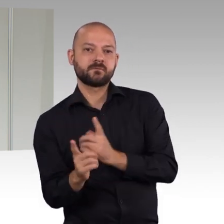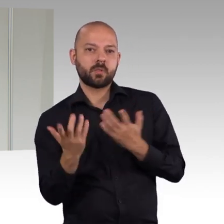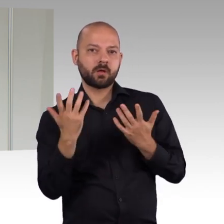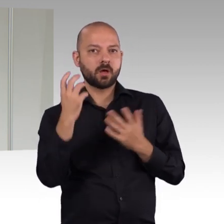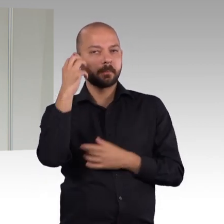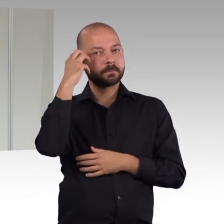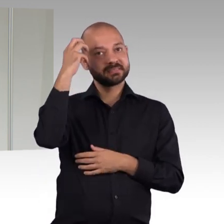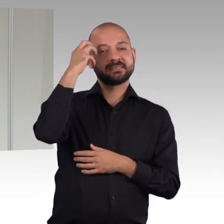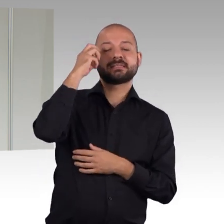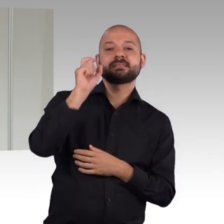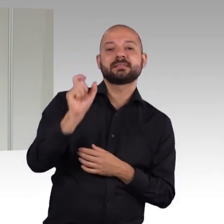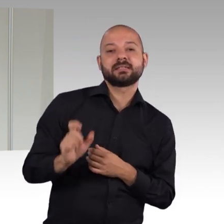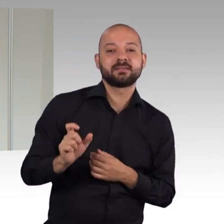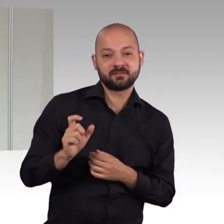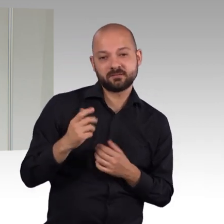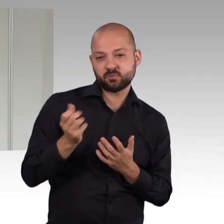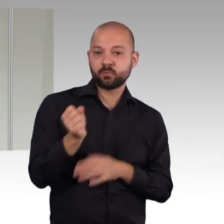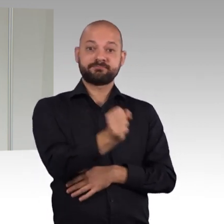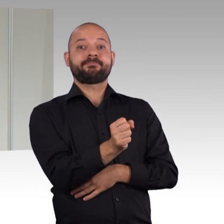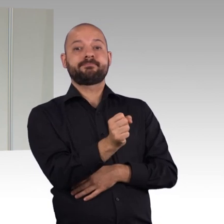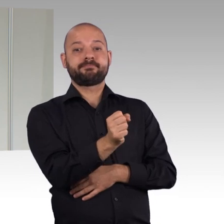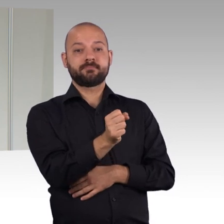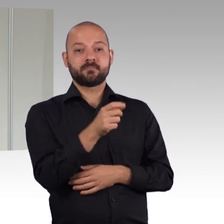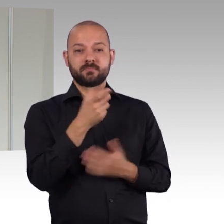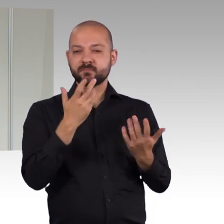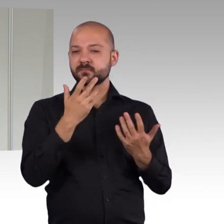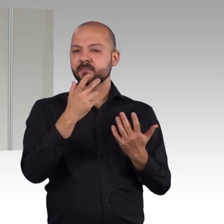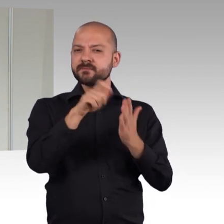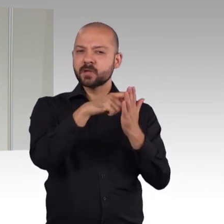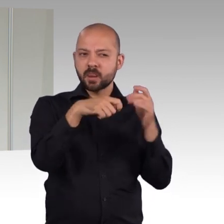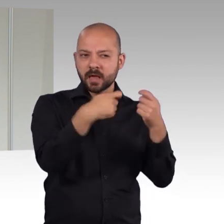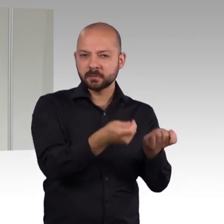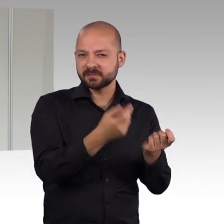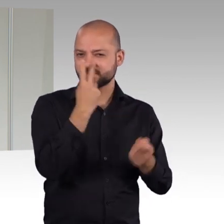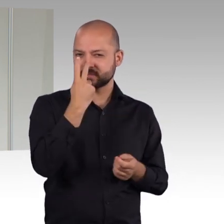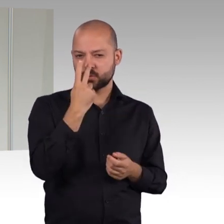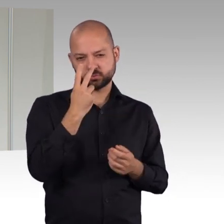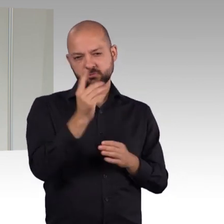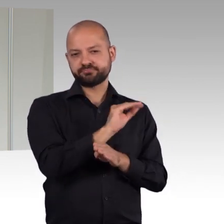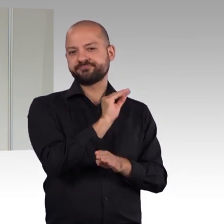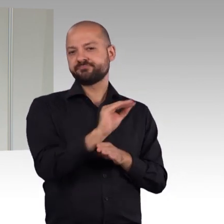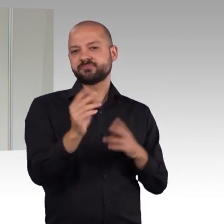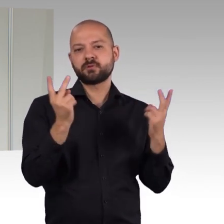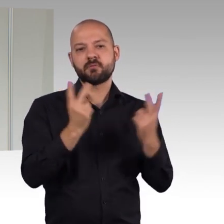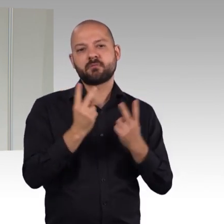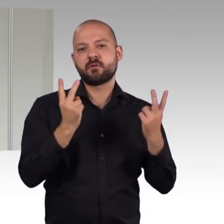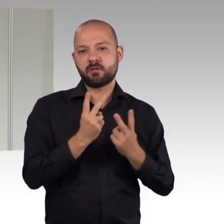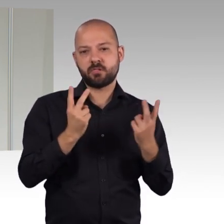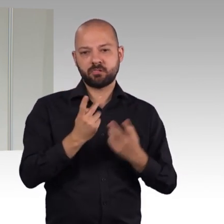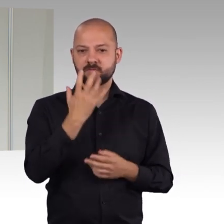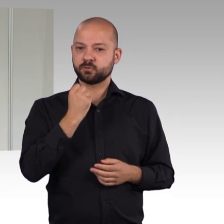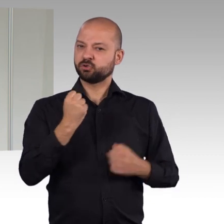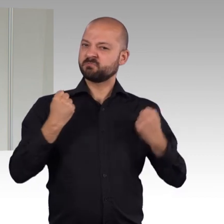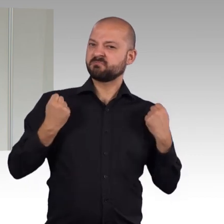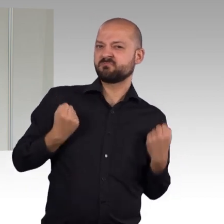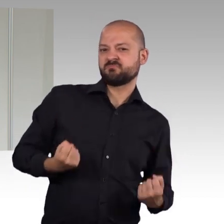CDU tragen dieses alles mit. Im Ausschuss mühen sie sich nach Kräften ab, um das konservative